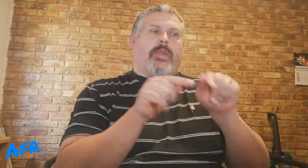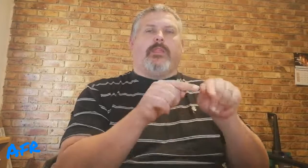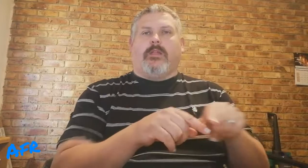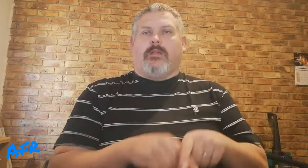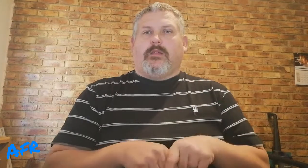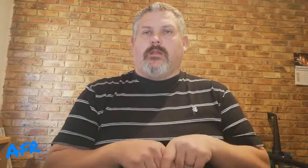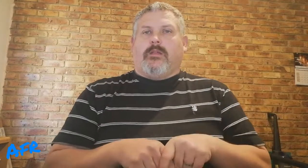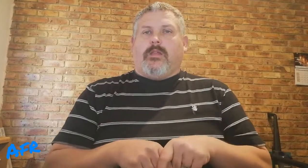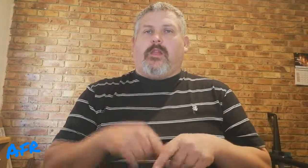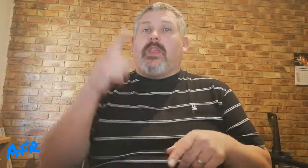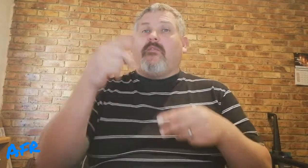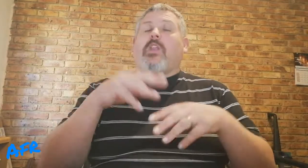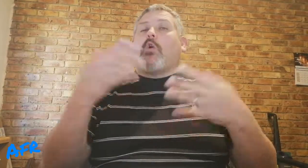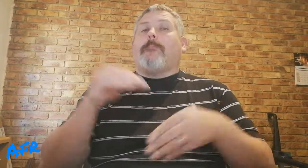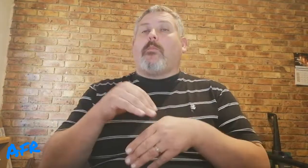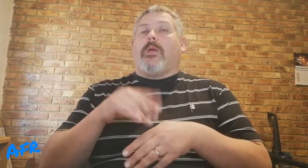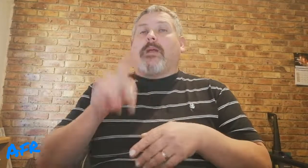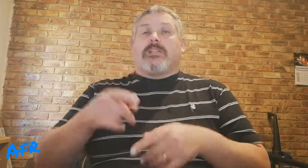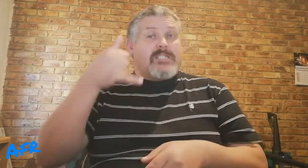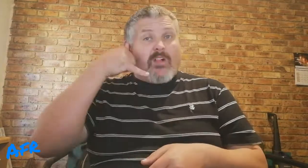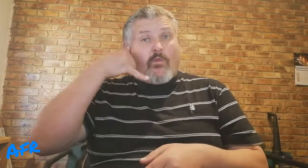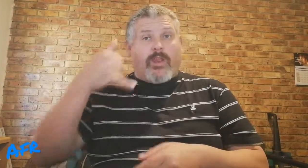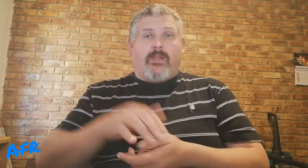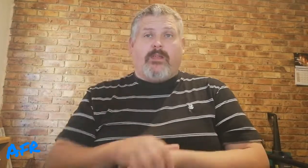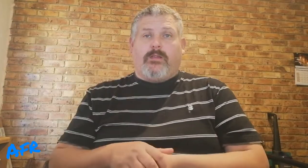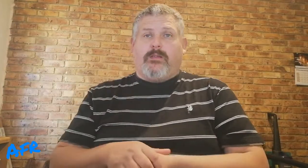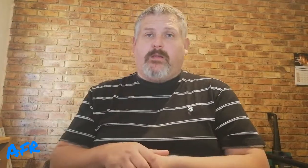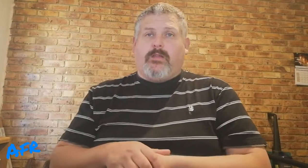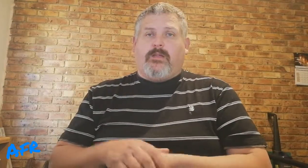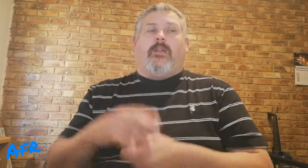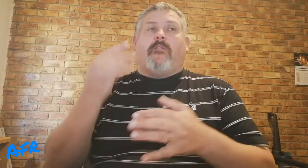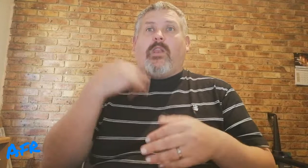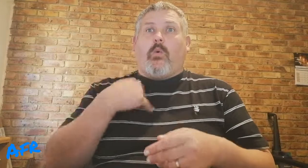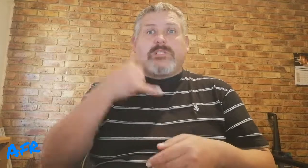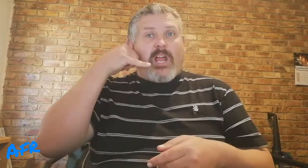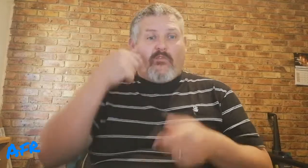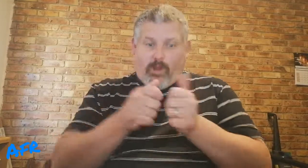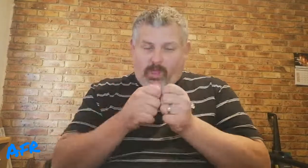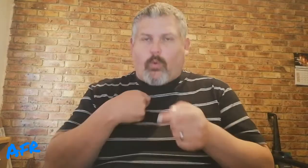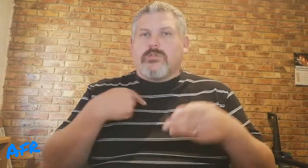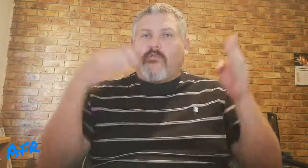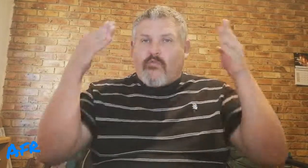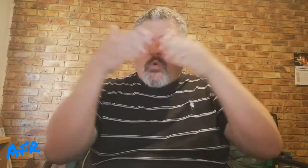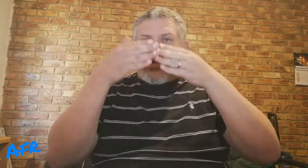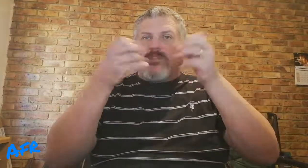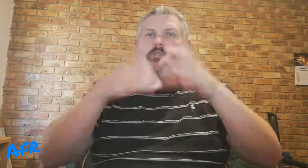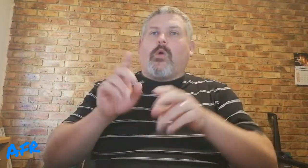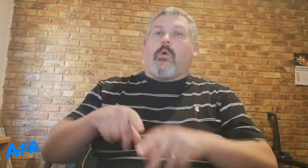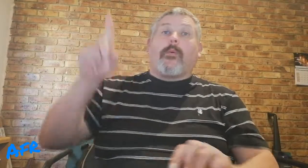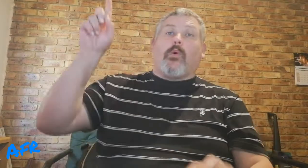wil dit. Een van die groot probleme is selfone. Wanneer ons selfone, ons focus verloor op